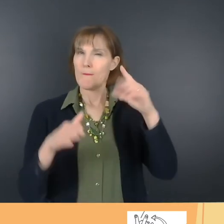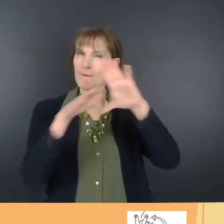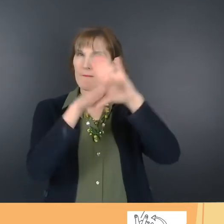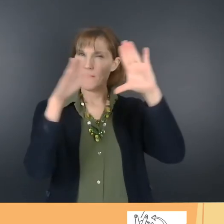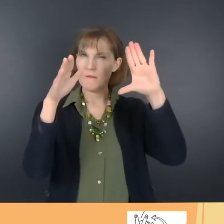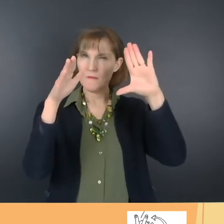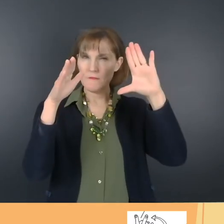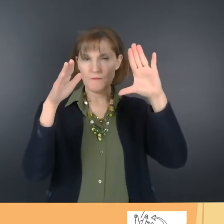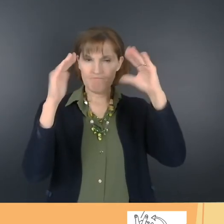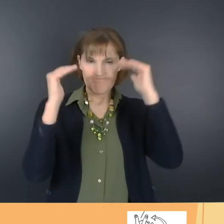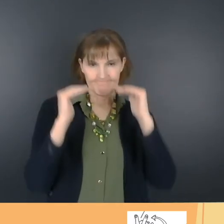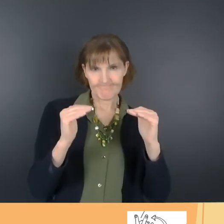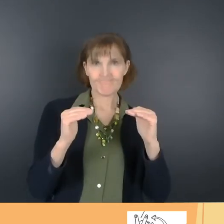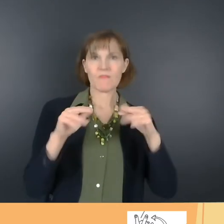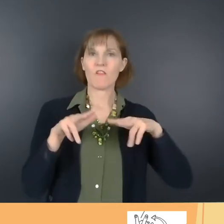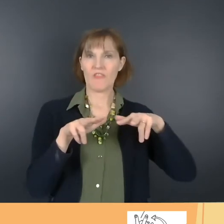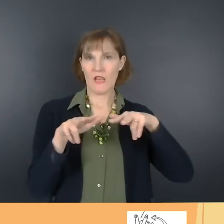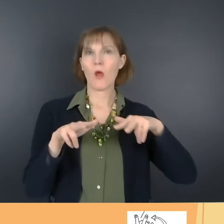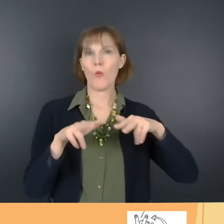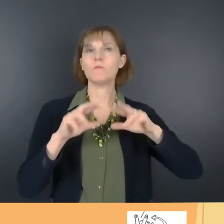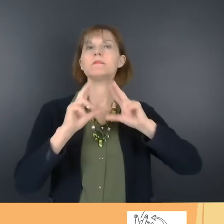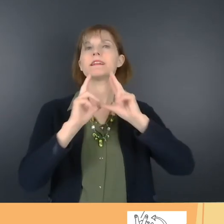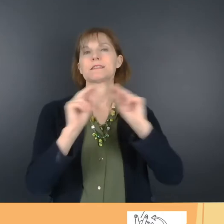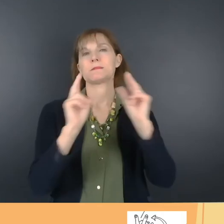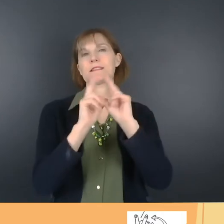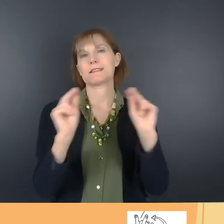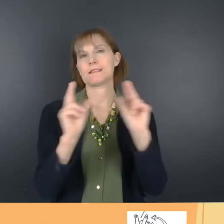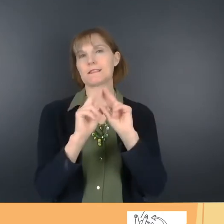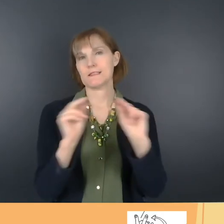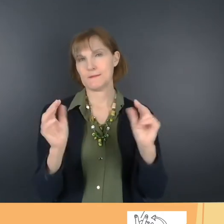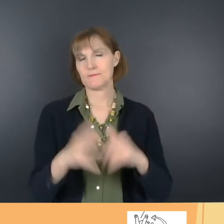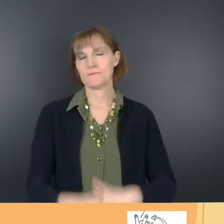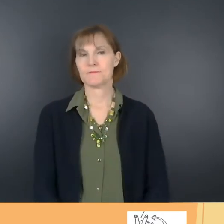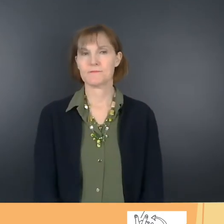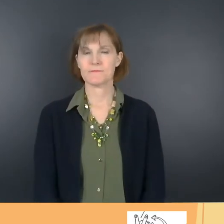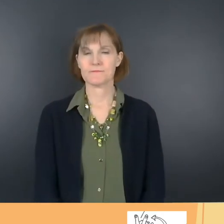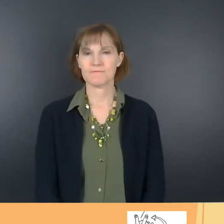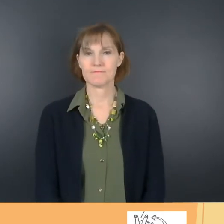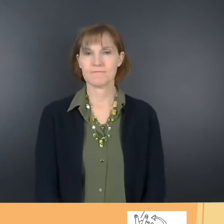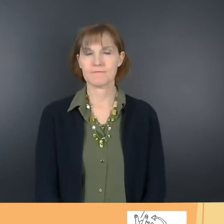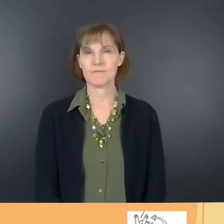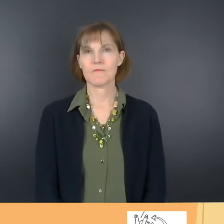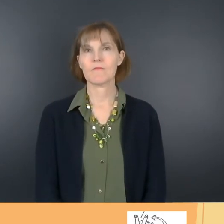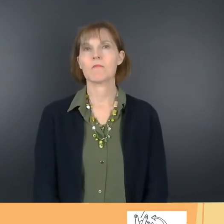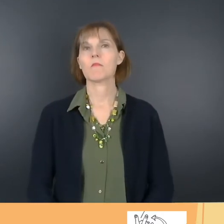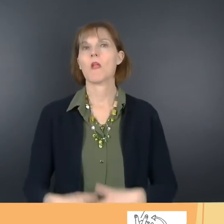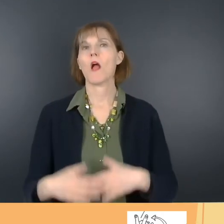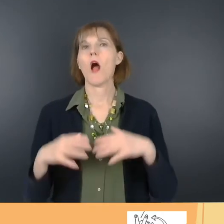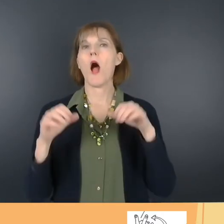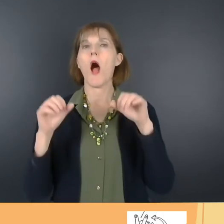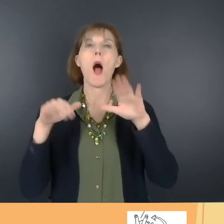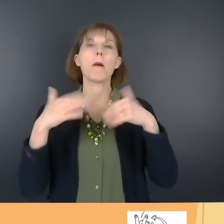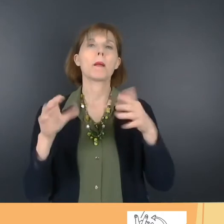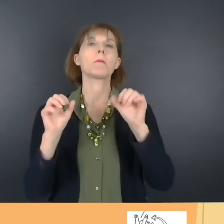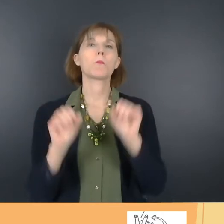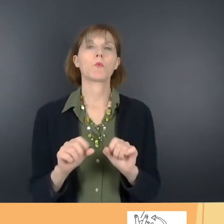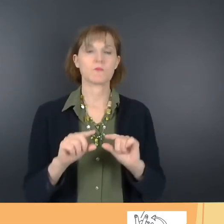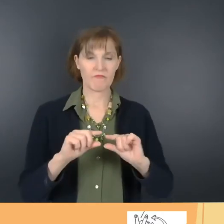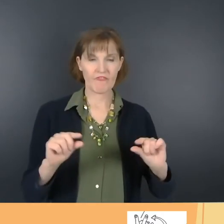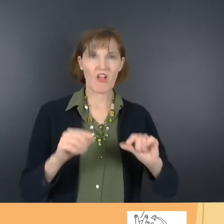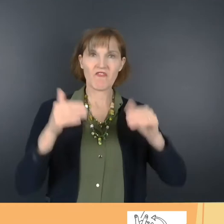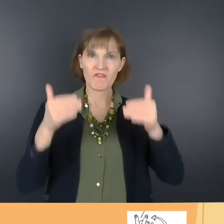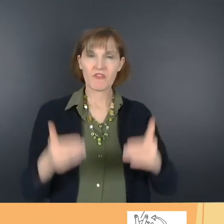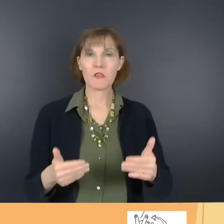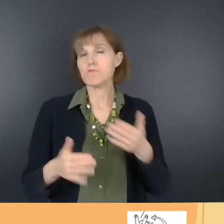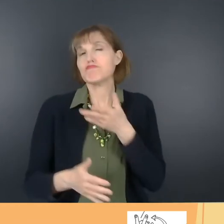Donc, il y a une image. Et puis là, j'explique. En vidéo. Voilà. Après,